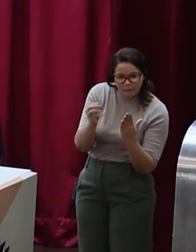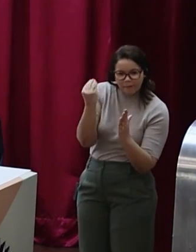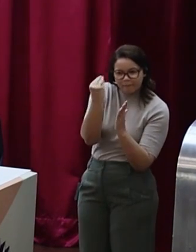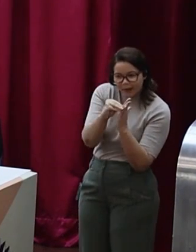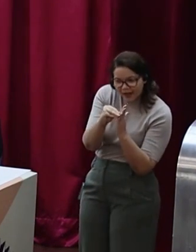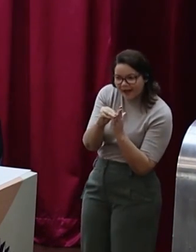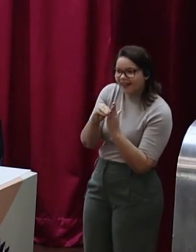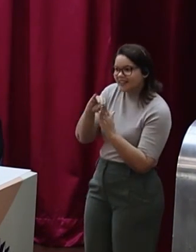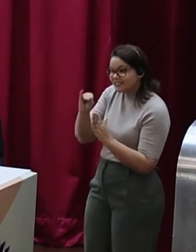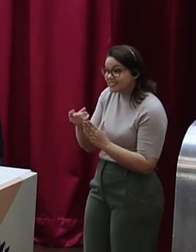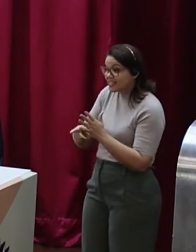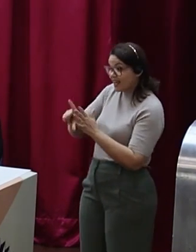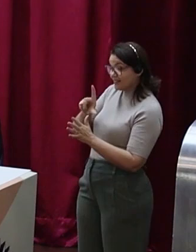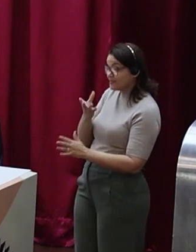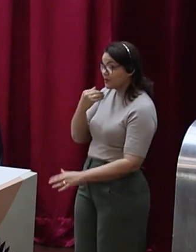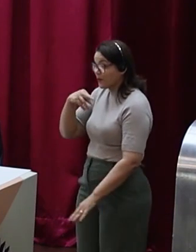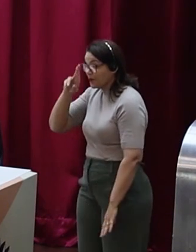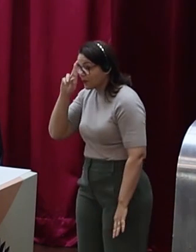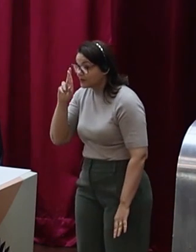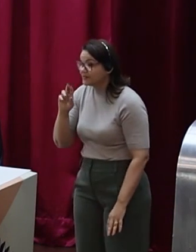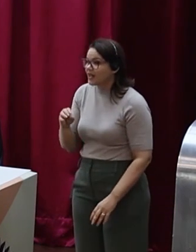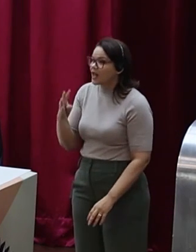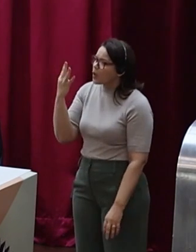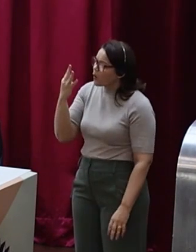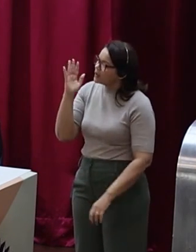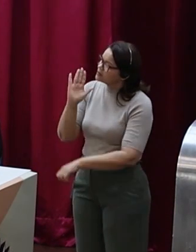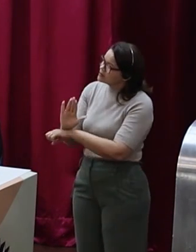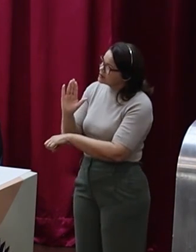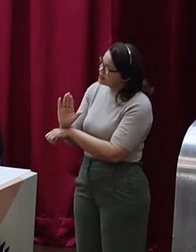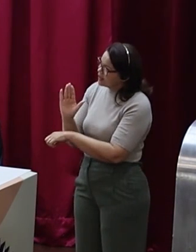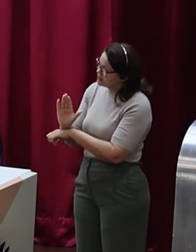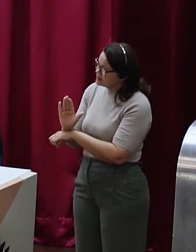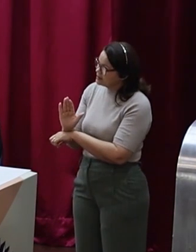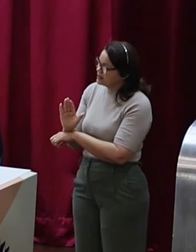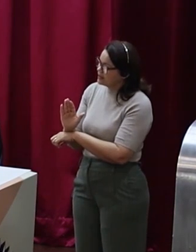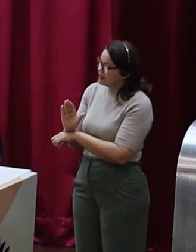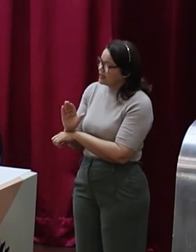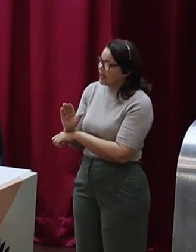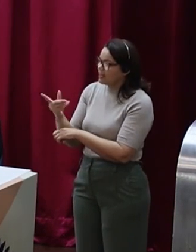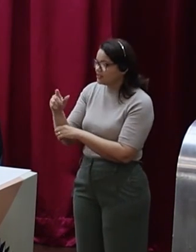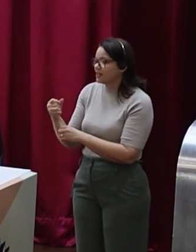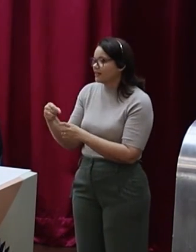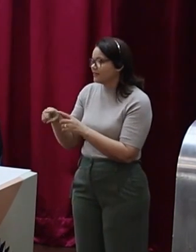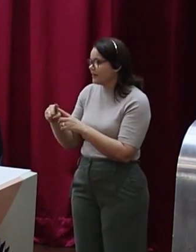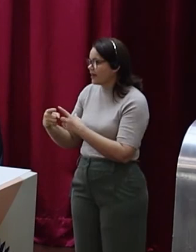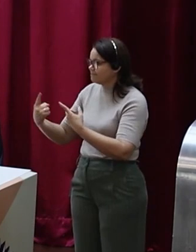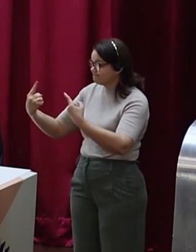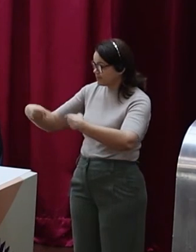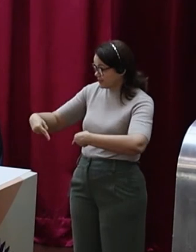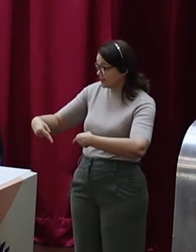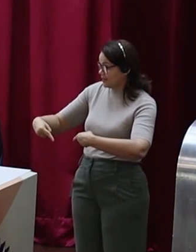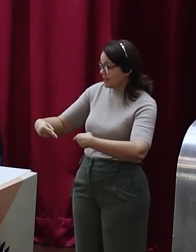né? Enfim, se quiser antes do almoço. E às 4 horas da tarde a gente vai brindar vocês com uma batalha de